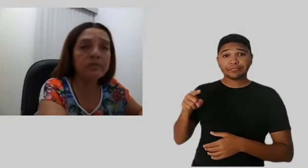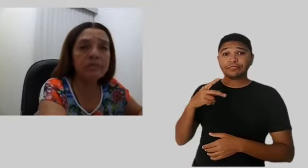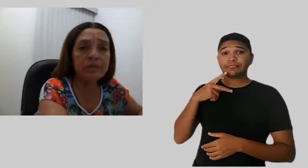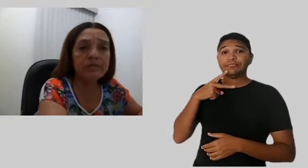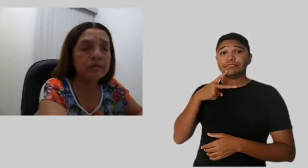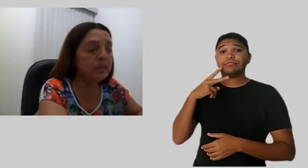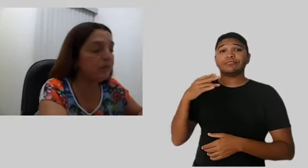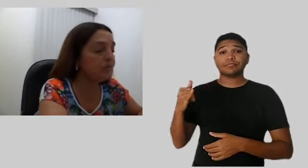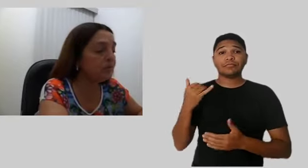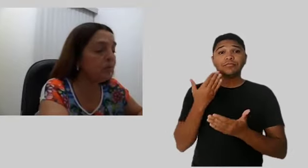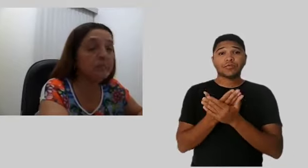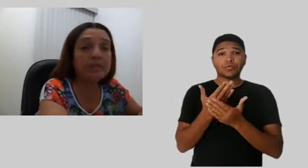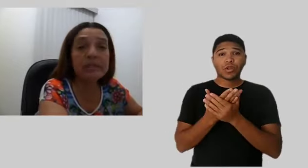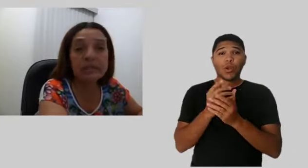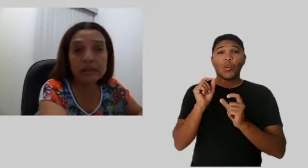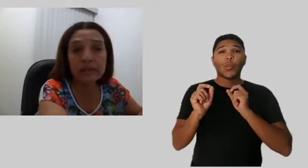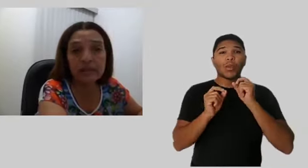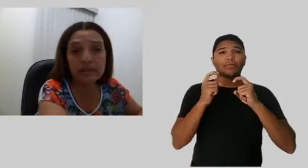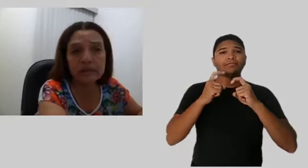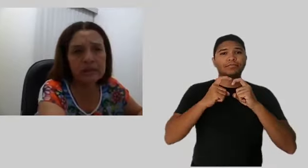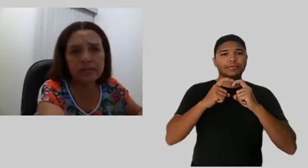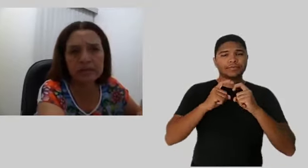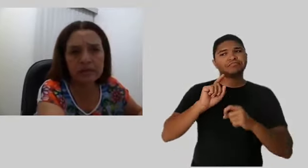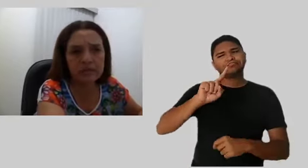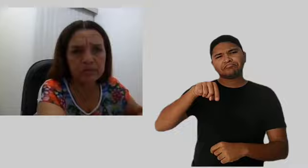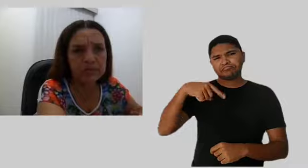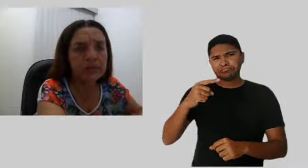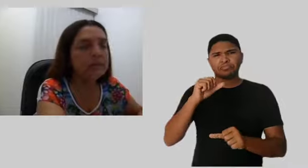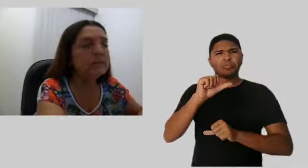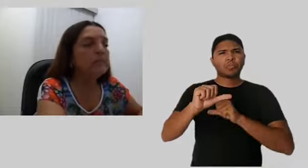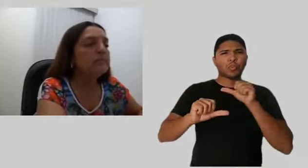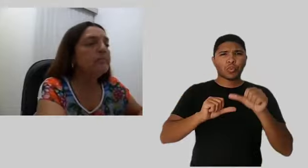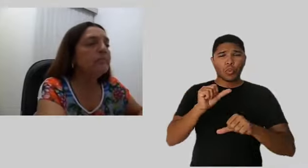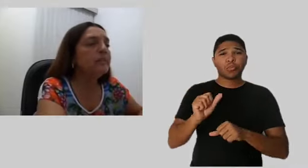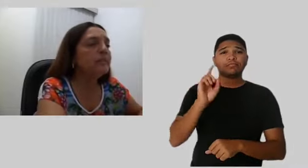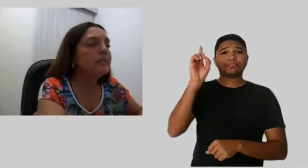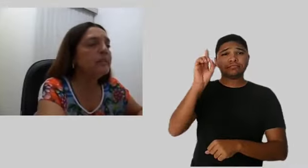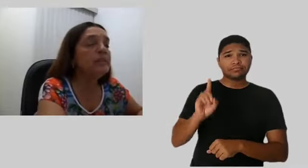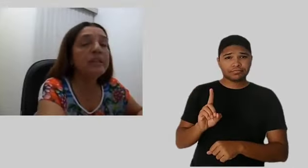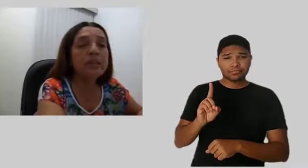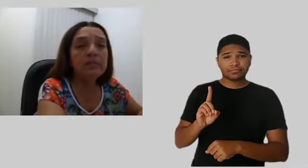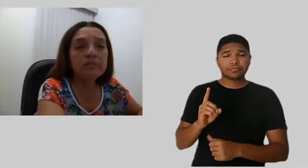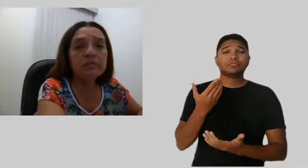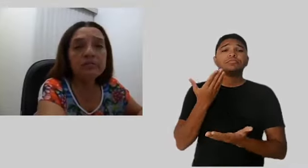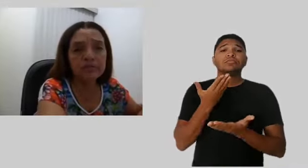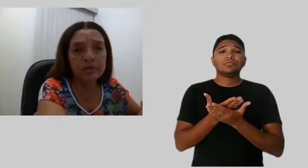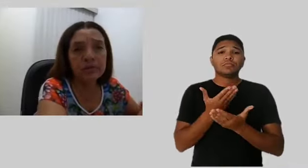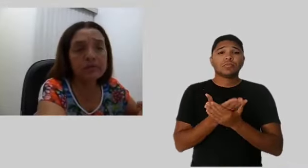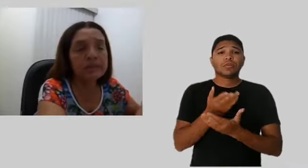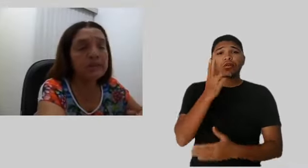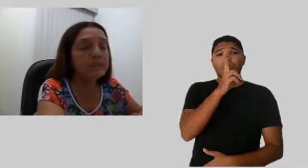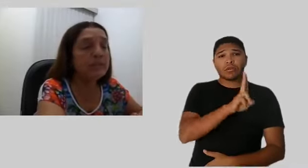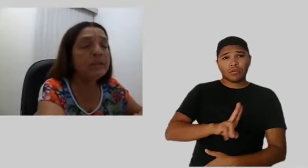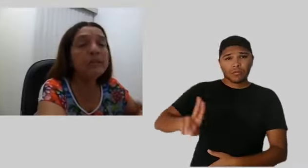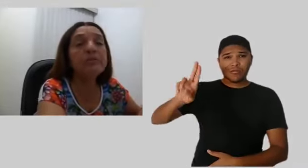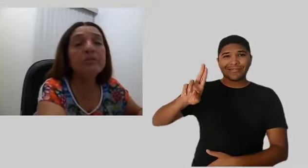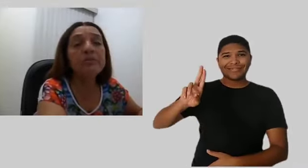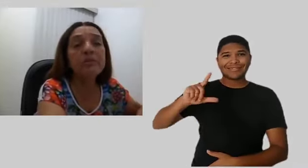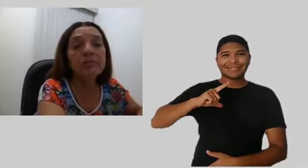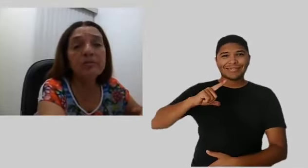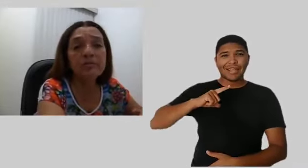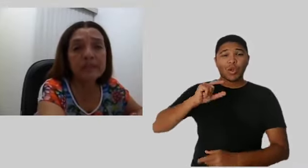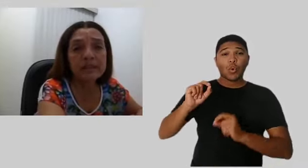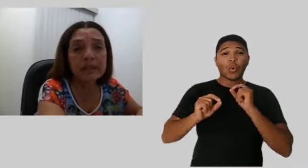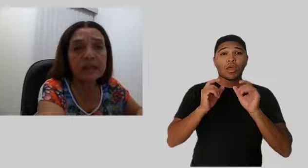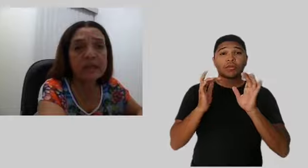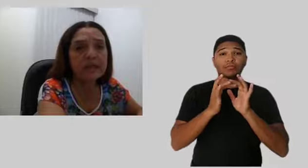seu desenvolvimento, né, ele foi estudar medicina na Rússia, depois ele muda, vai fazer direito, troca medicina por direito, também